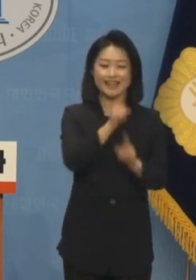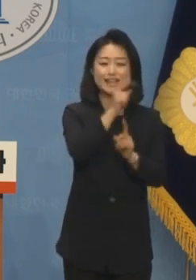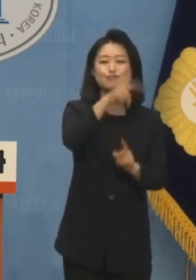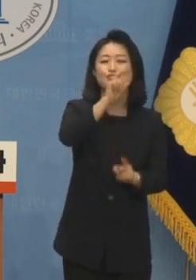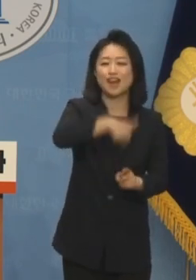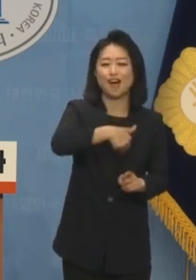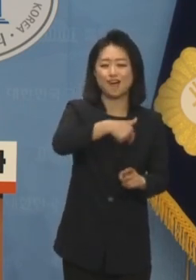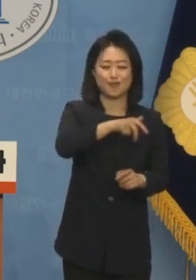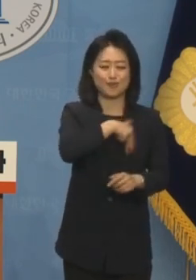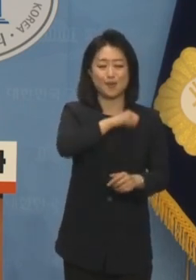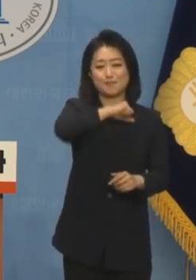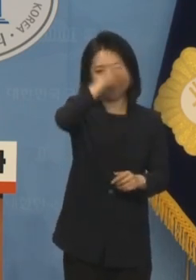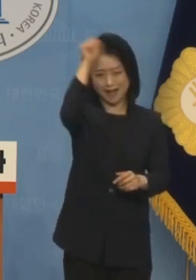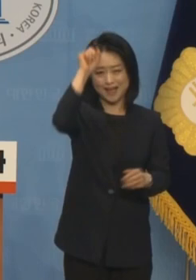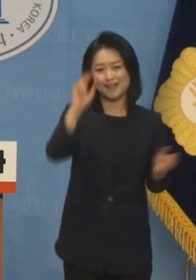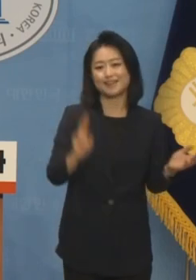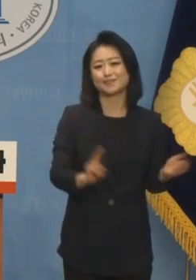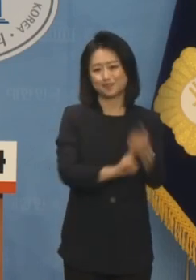가능했던 것이라 믿습니다.